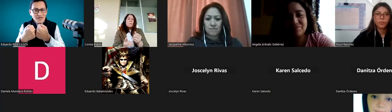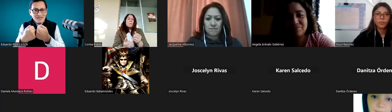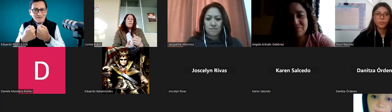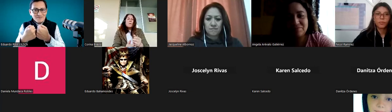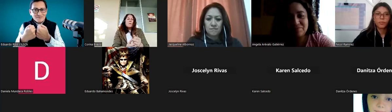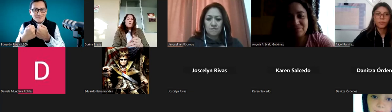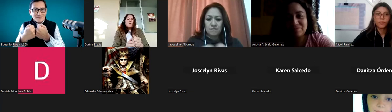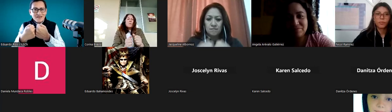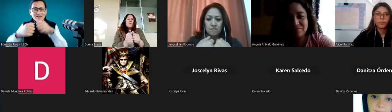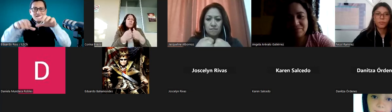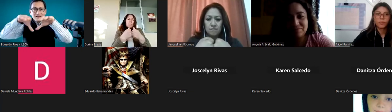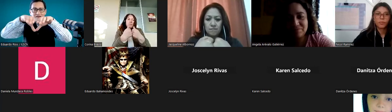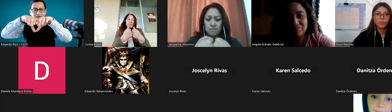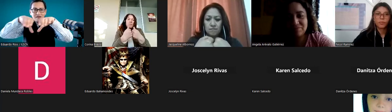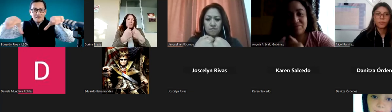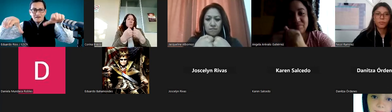Pan